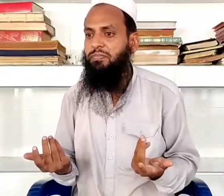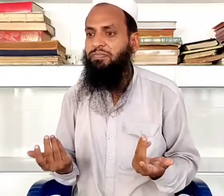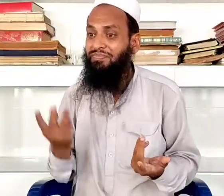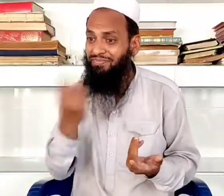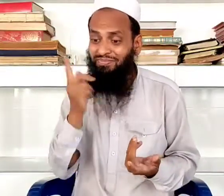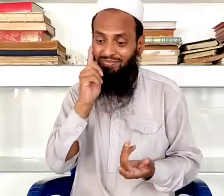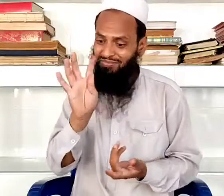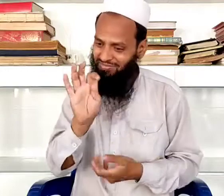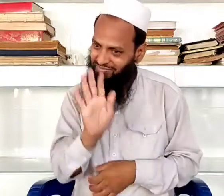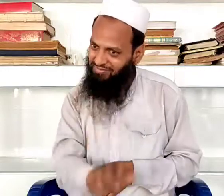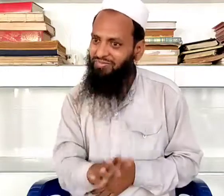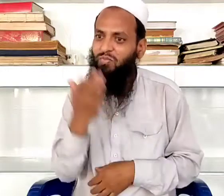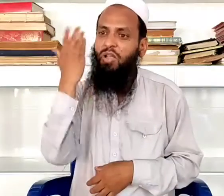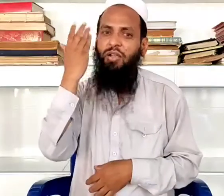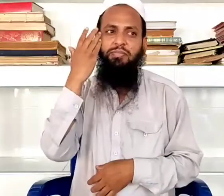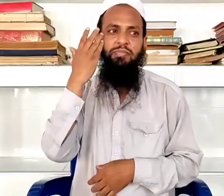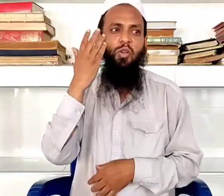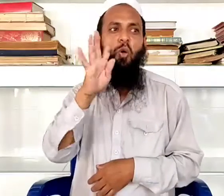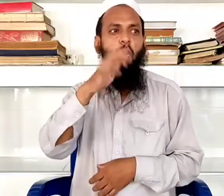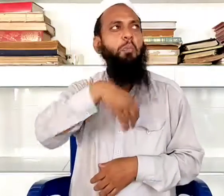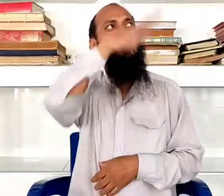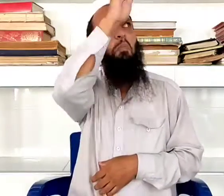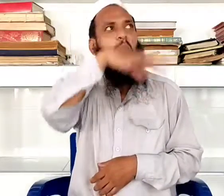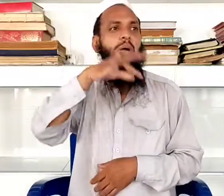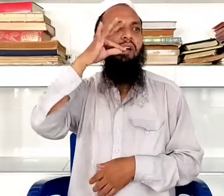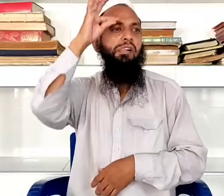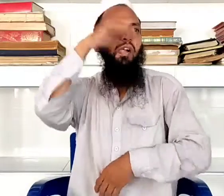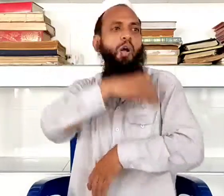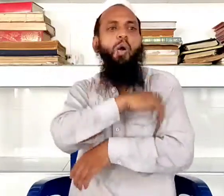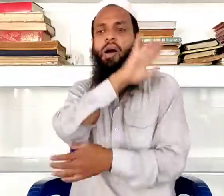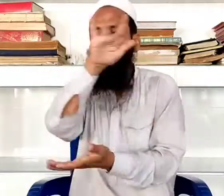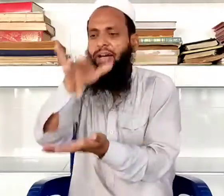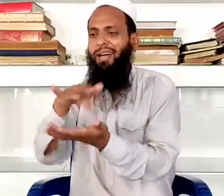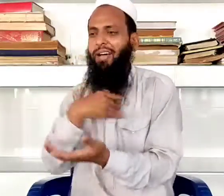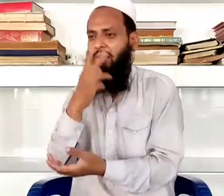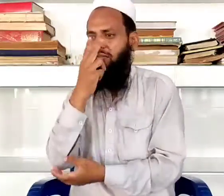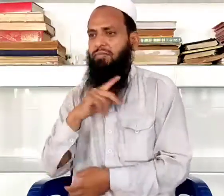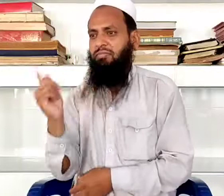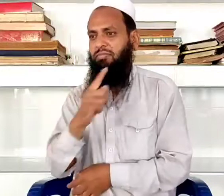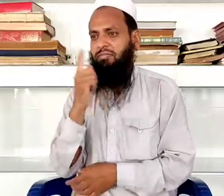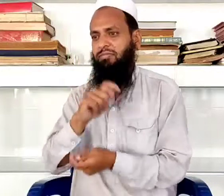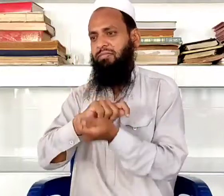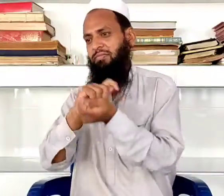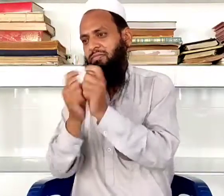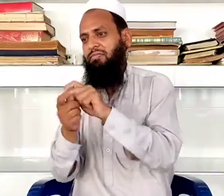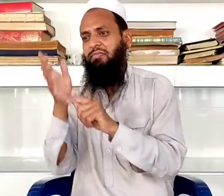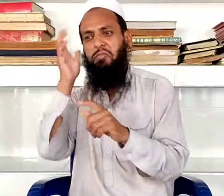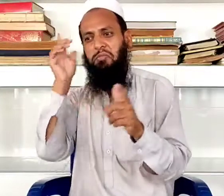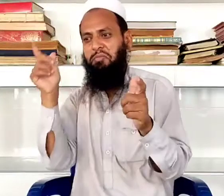علی رضی اللہ تعالی عنہ چچا دے بیٹے بھائی نے جناب علی رضی اللہ تعالی عنہ اس کا نبی صلی اللہ علیہ وسلم نے انہاں کو دراسا